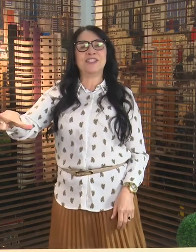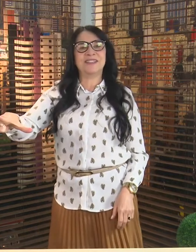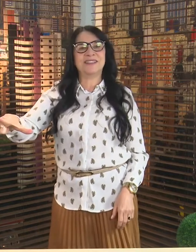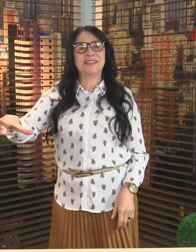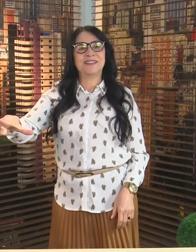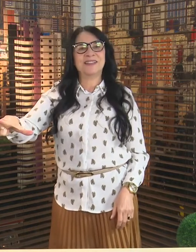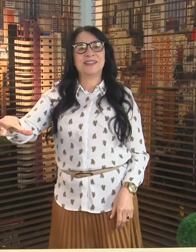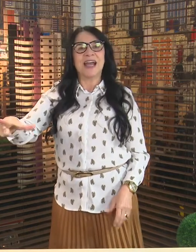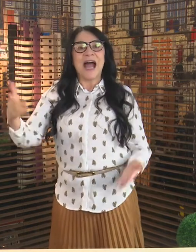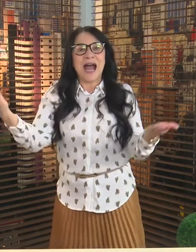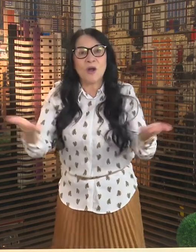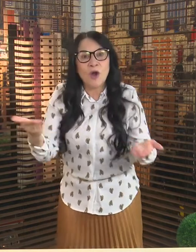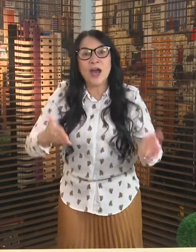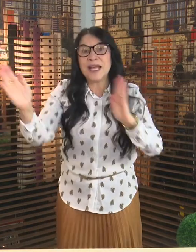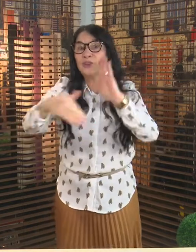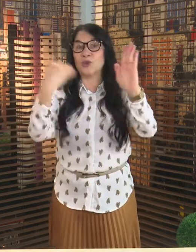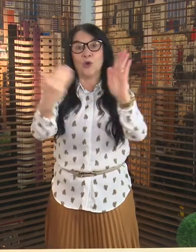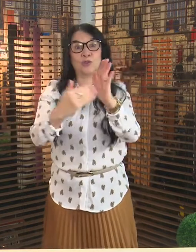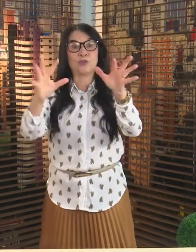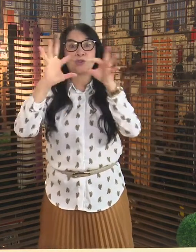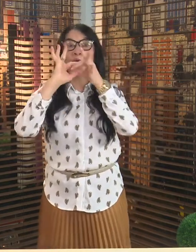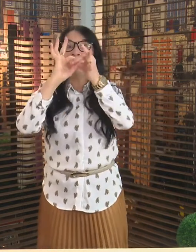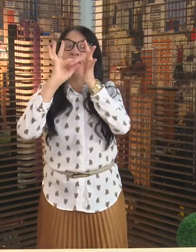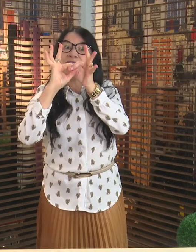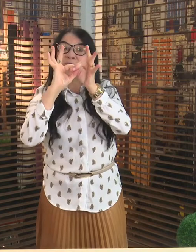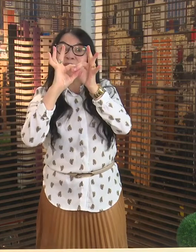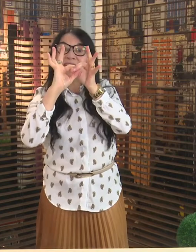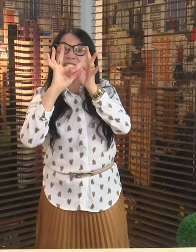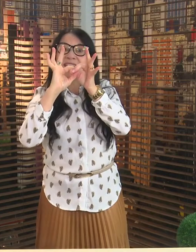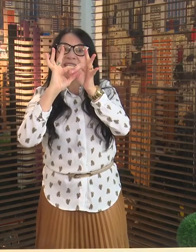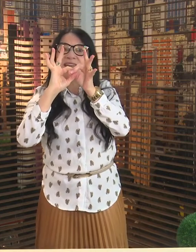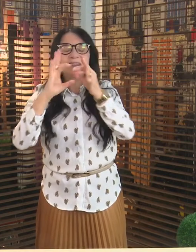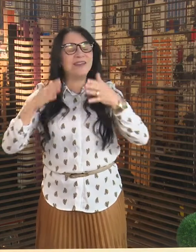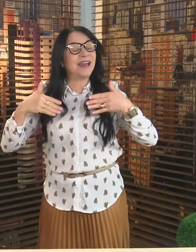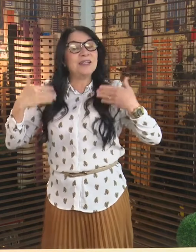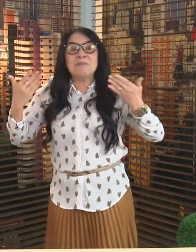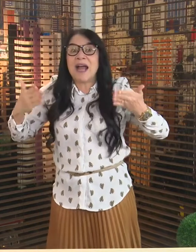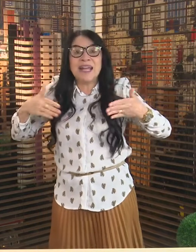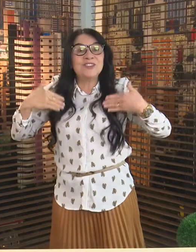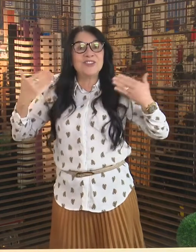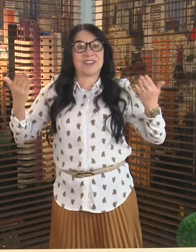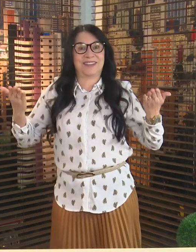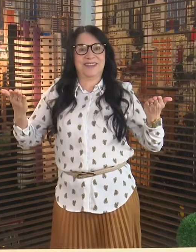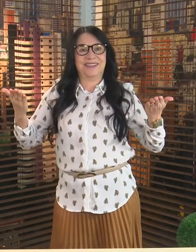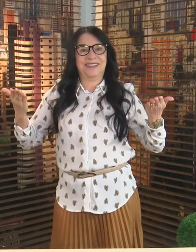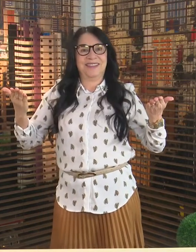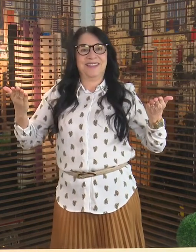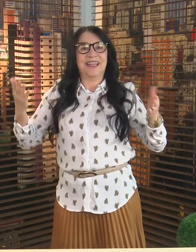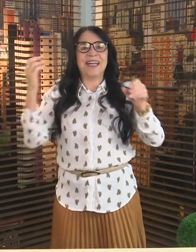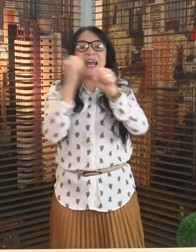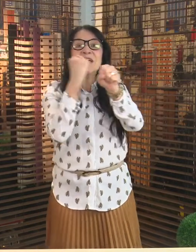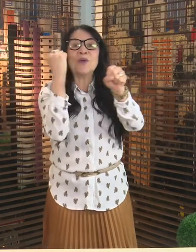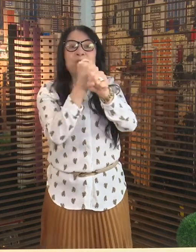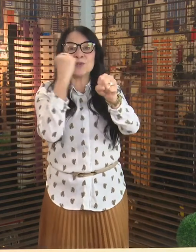novamente. Agora todos unidos e animados na